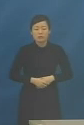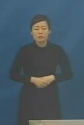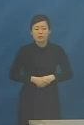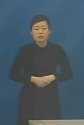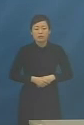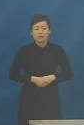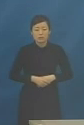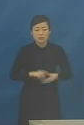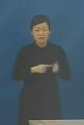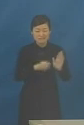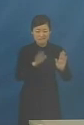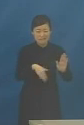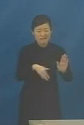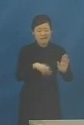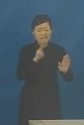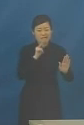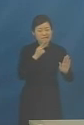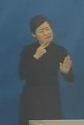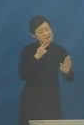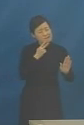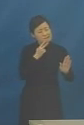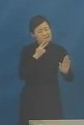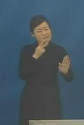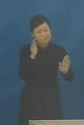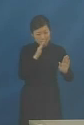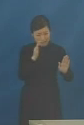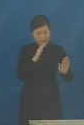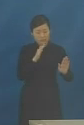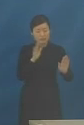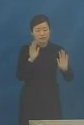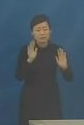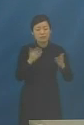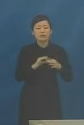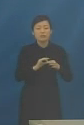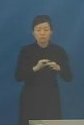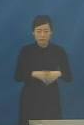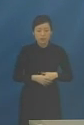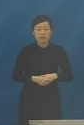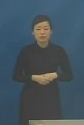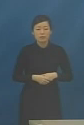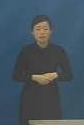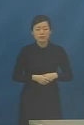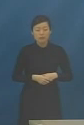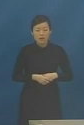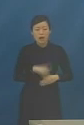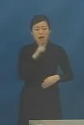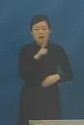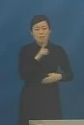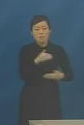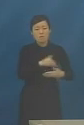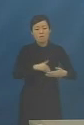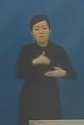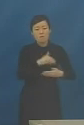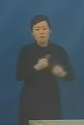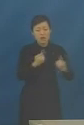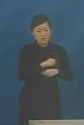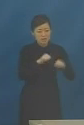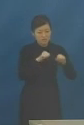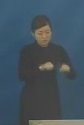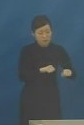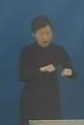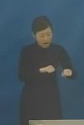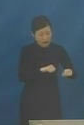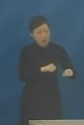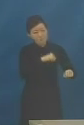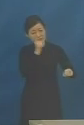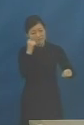後戻りはされないわけでありますからまあ一定のも豪快テーマではカツ取ったというところが言えると思っていますで